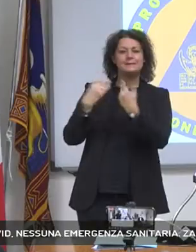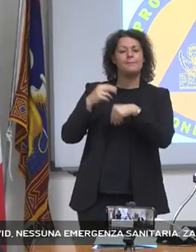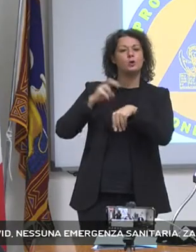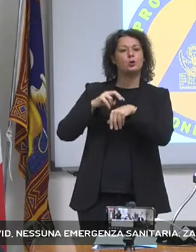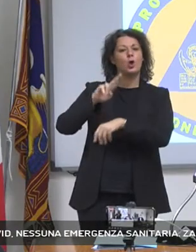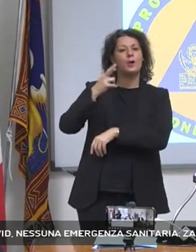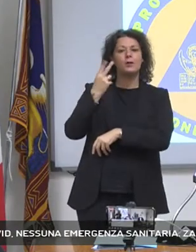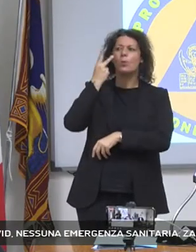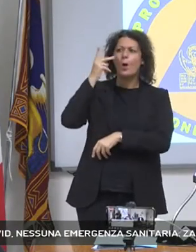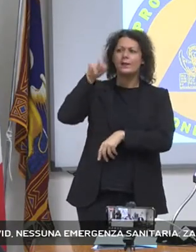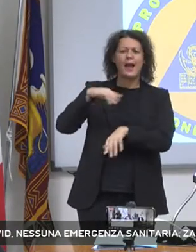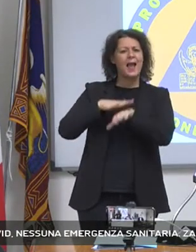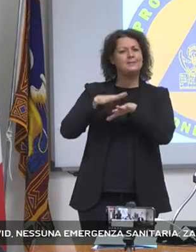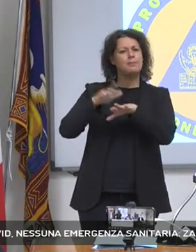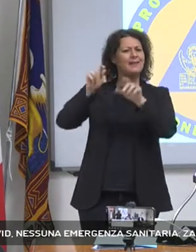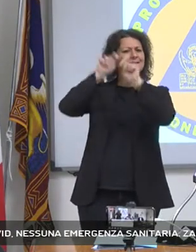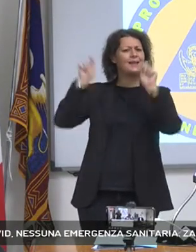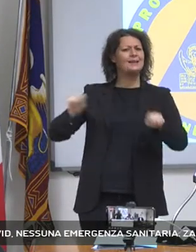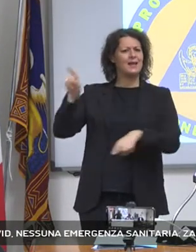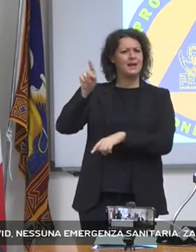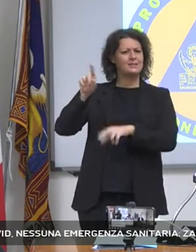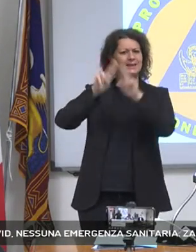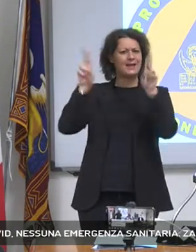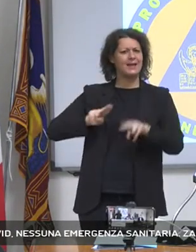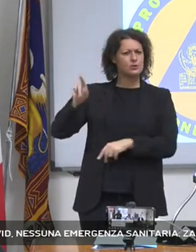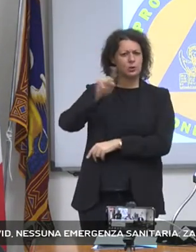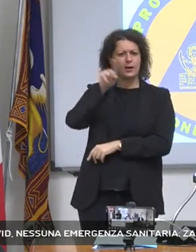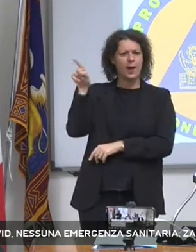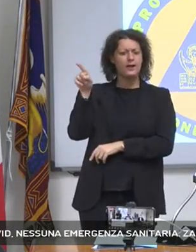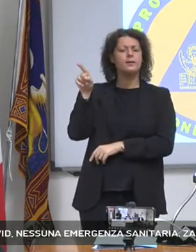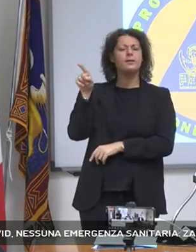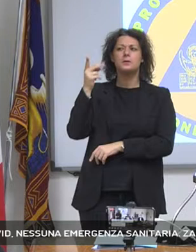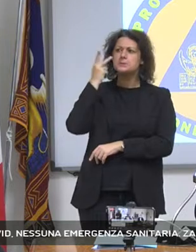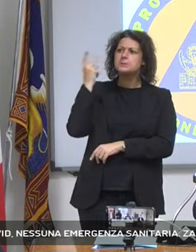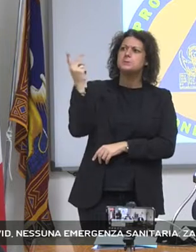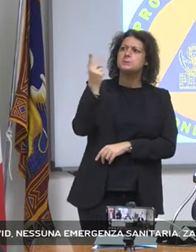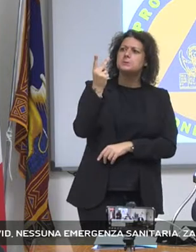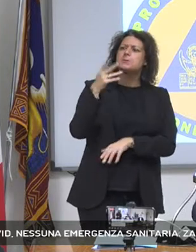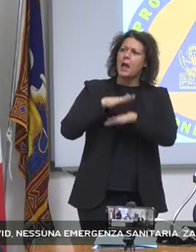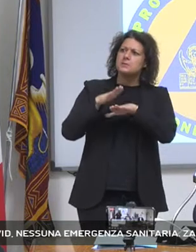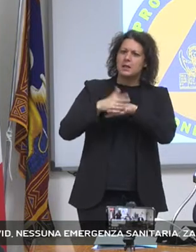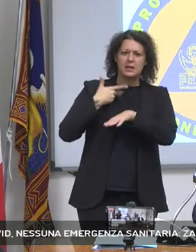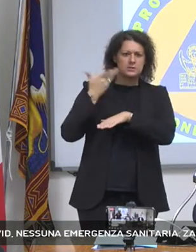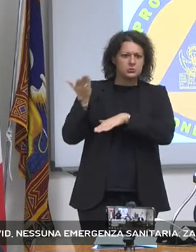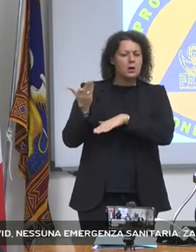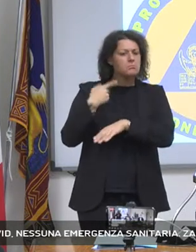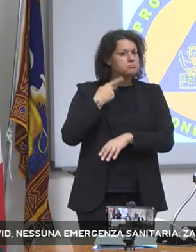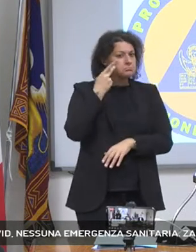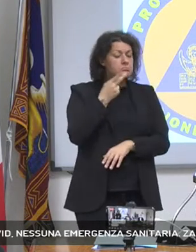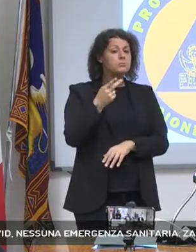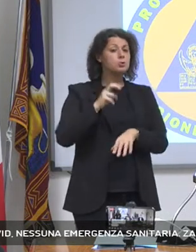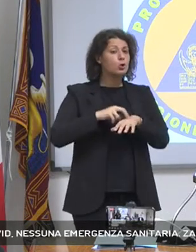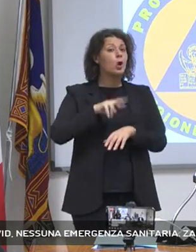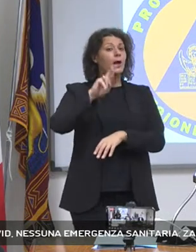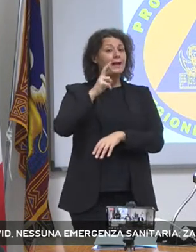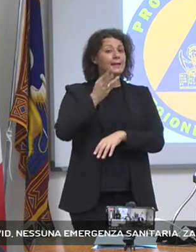Vi posso garantire, visti, toccati con mano, Rigoli ha già anche dei kit validati